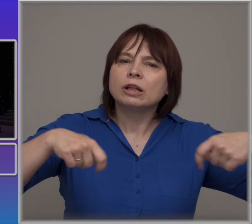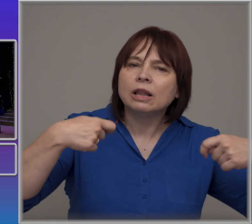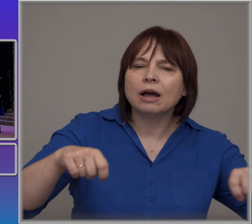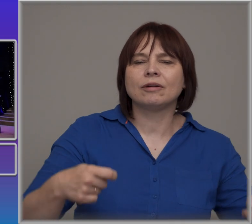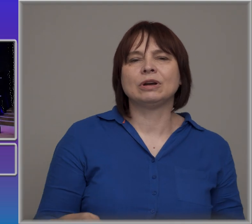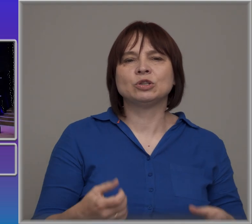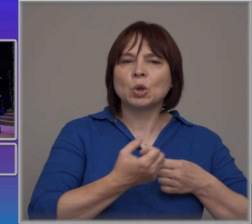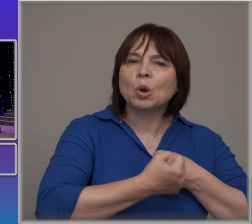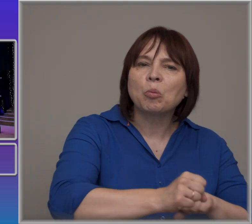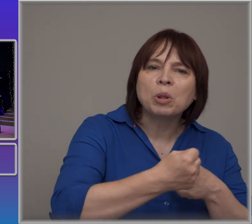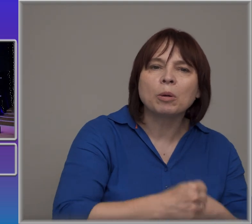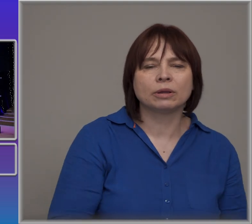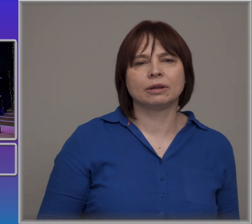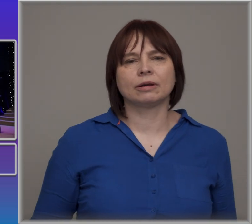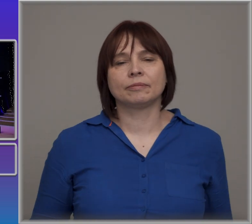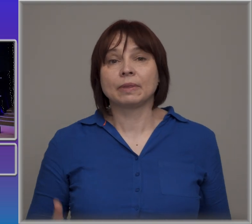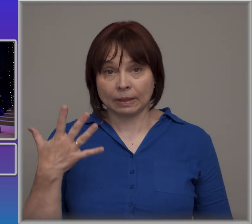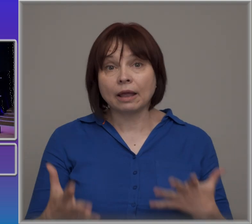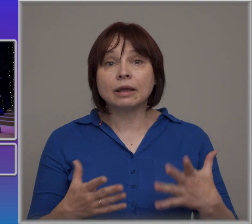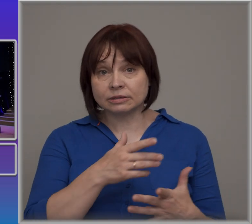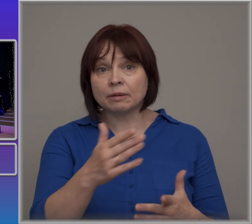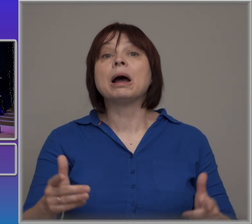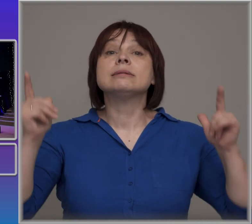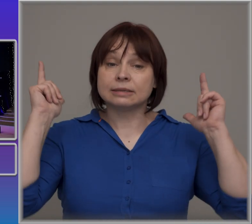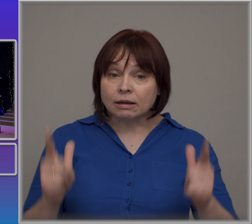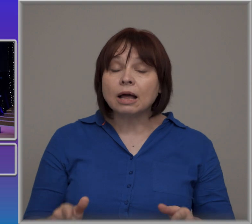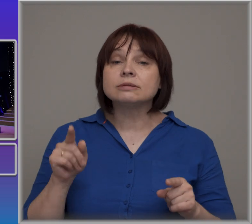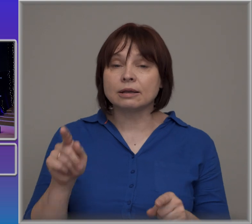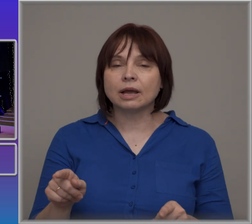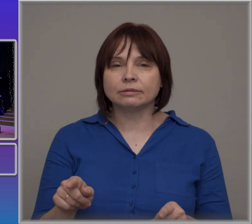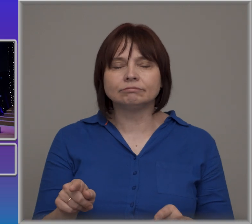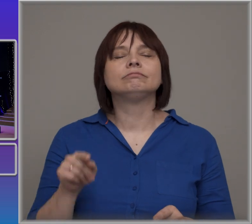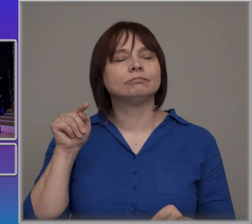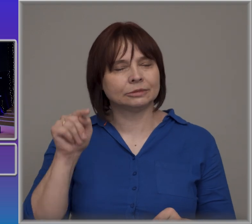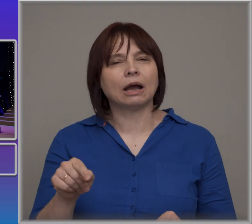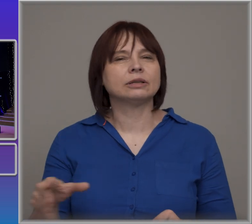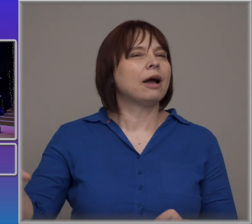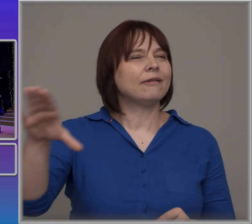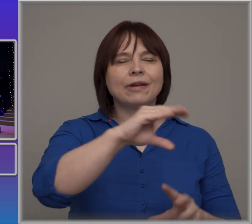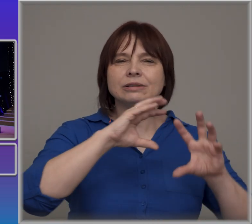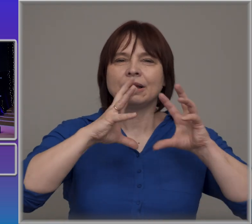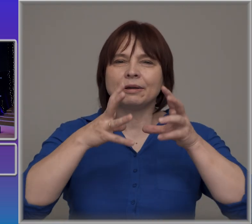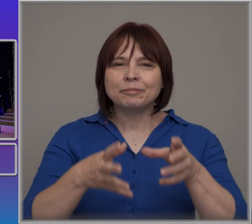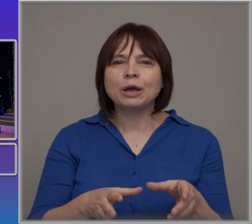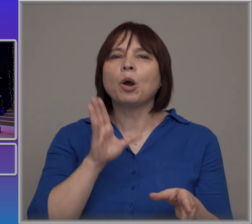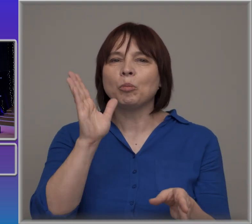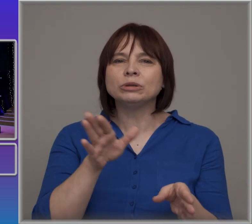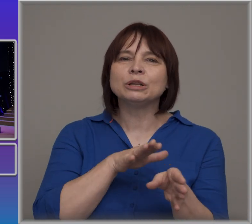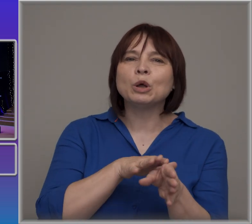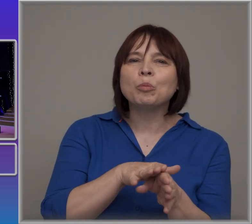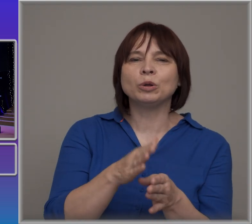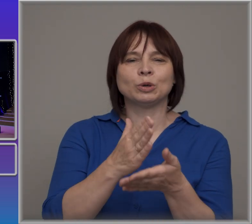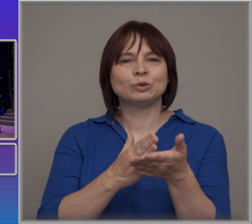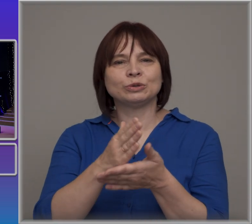их видите, я тогда, с вашего позволения, зачитаю и другие слова Мартина Лютера, которые лягут в